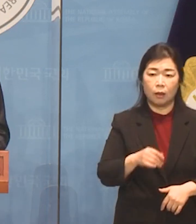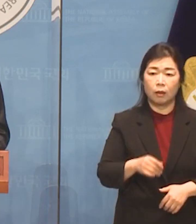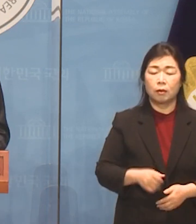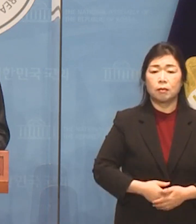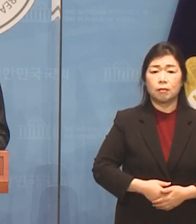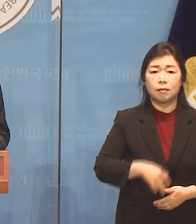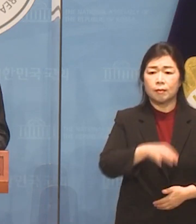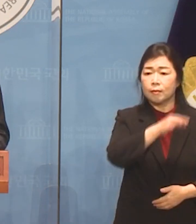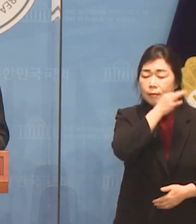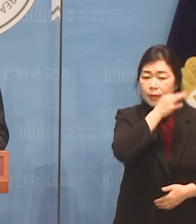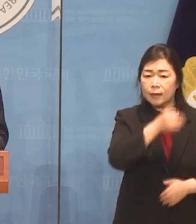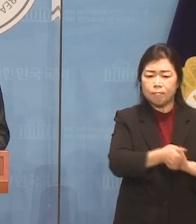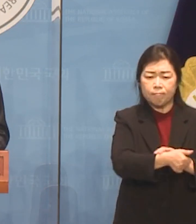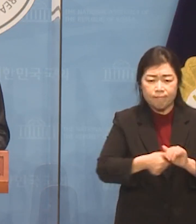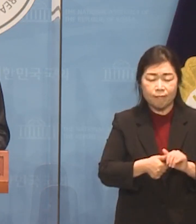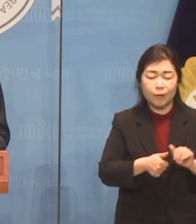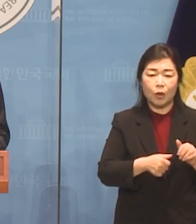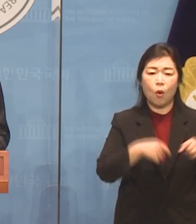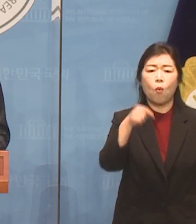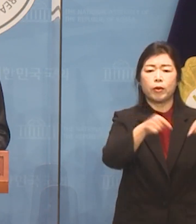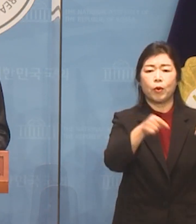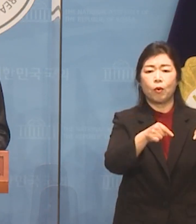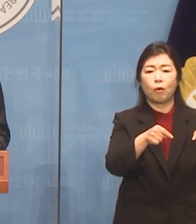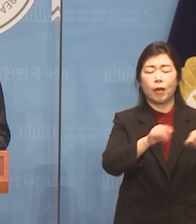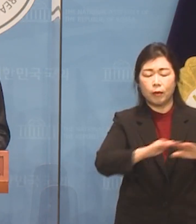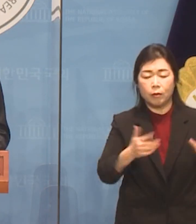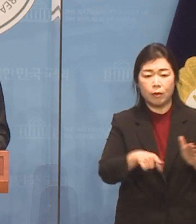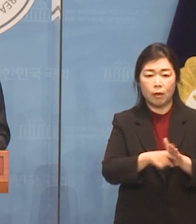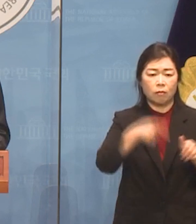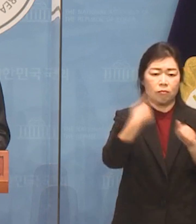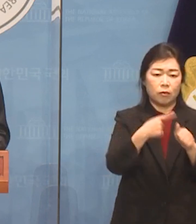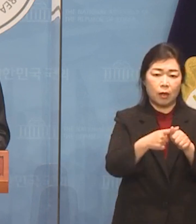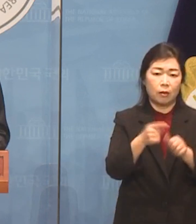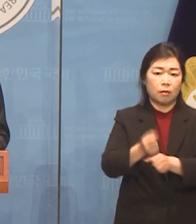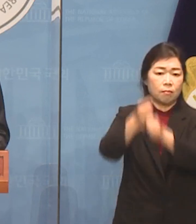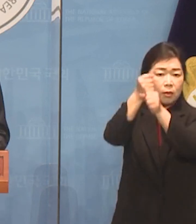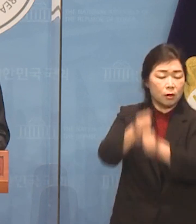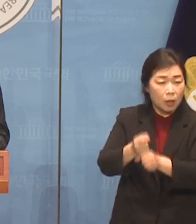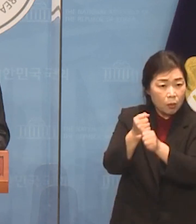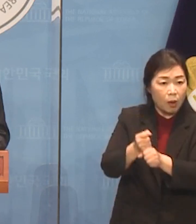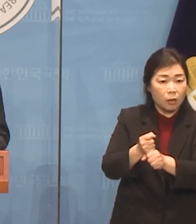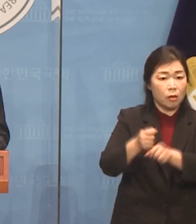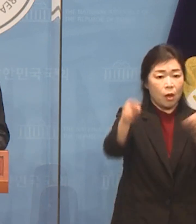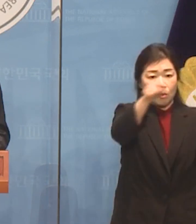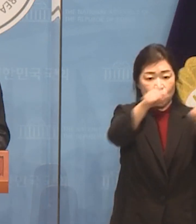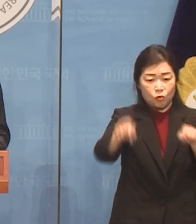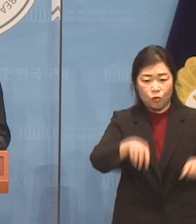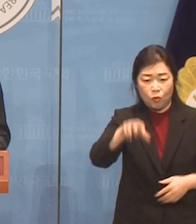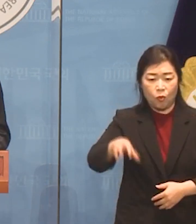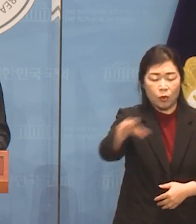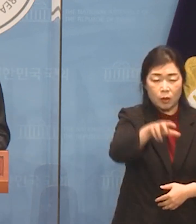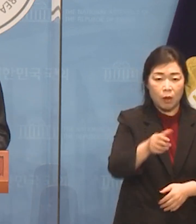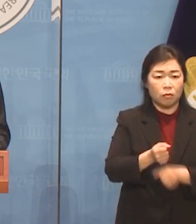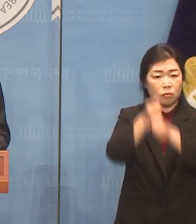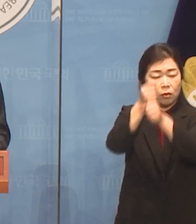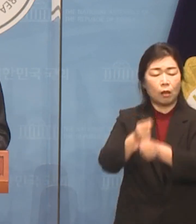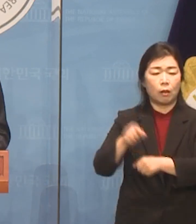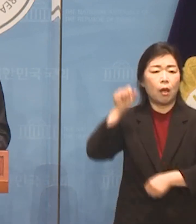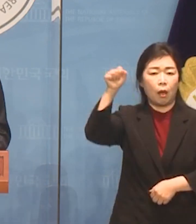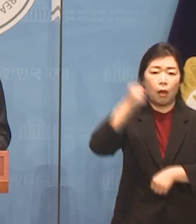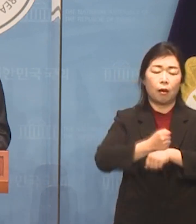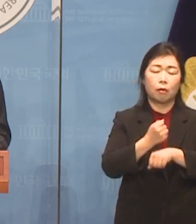구성하여 당원총동원 주말 주탄 대회 피켓 수위 등 전국 단위의 귀탄대를